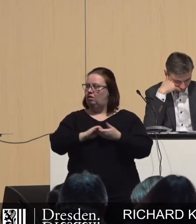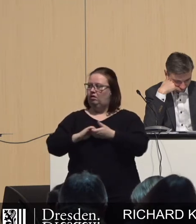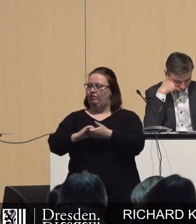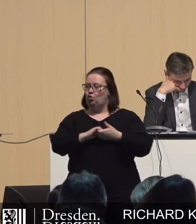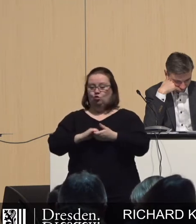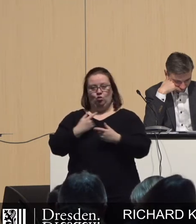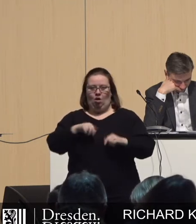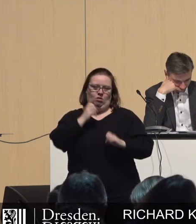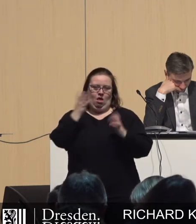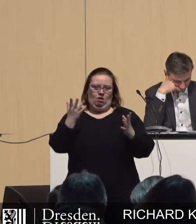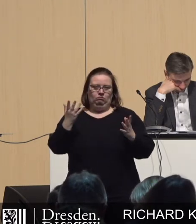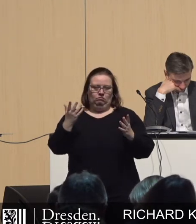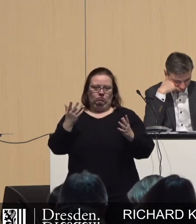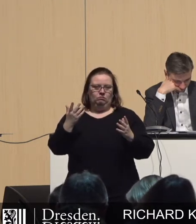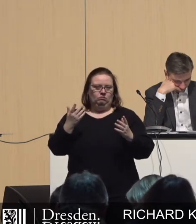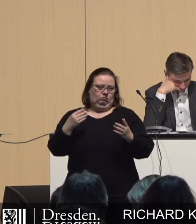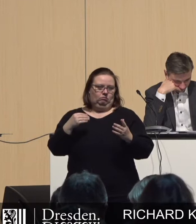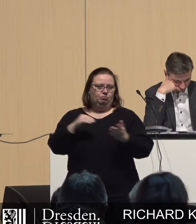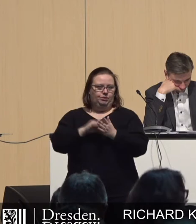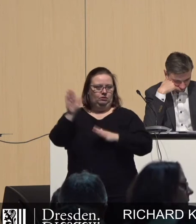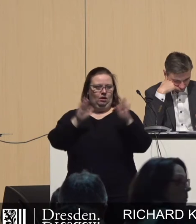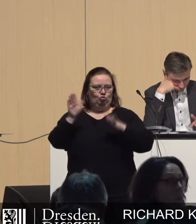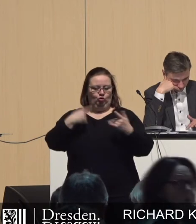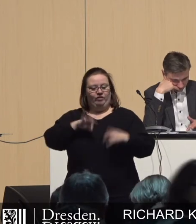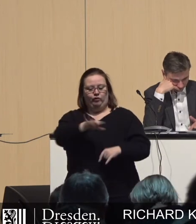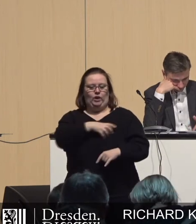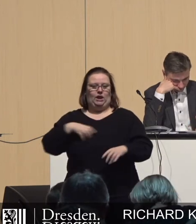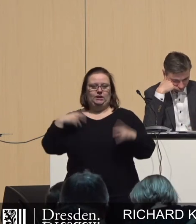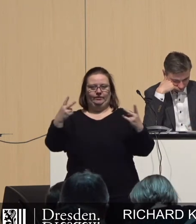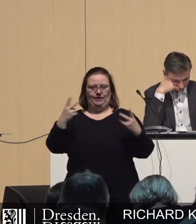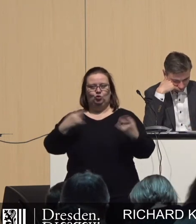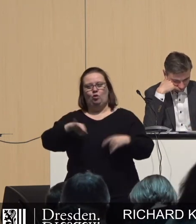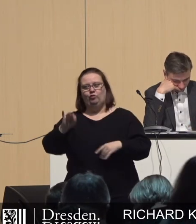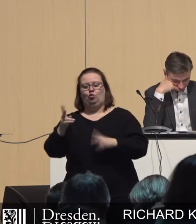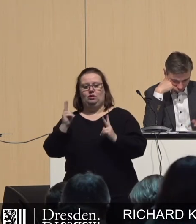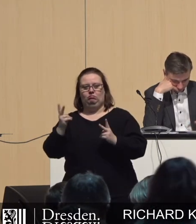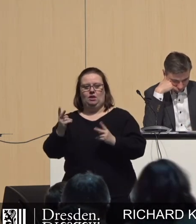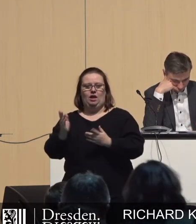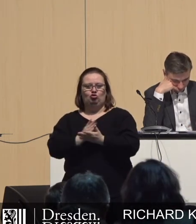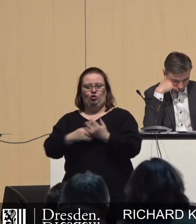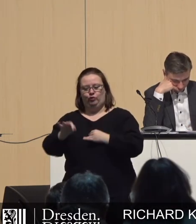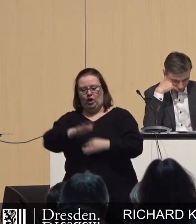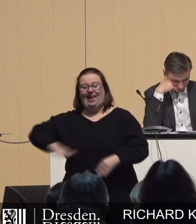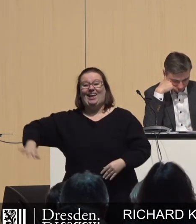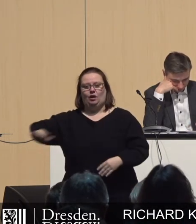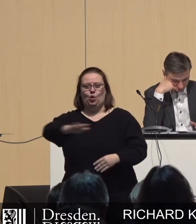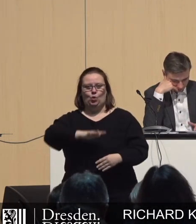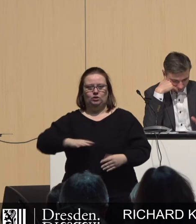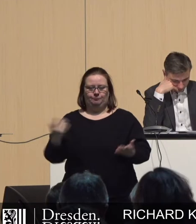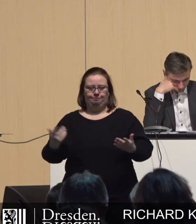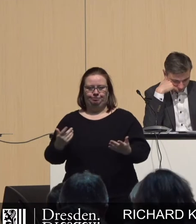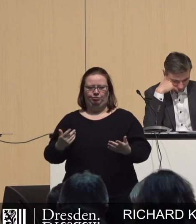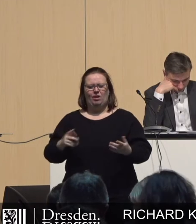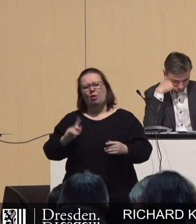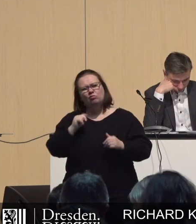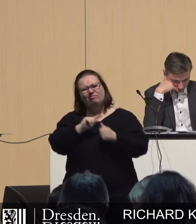natürlich zustimmen werden, weil es die richtige Entscheidung für Dresden und die richtige Entscheidung für die Region ist. Es gibt aber